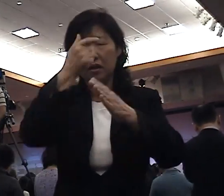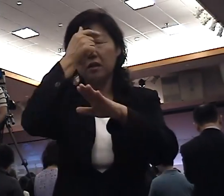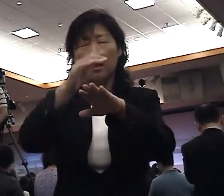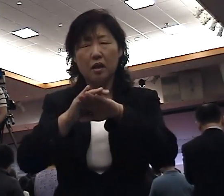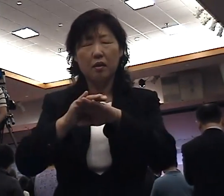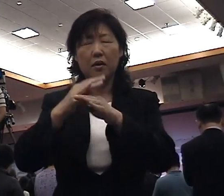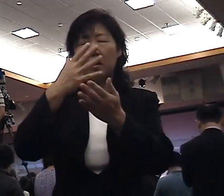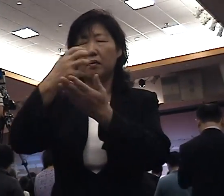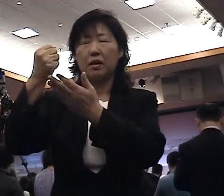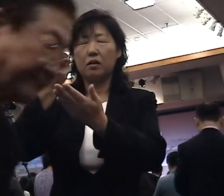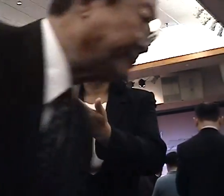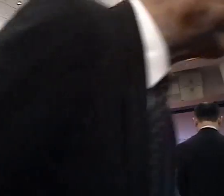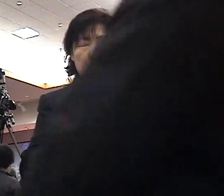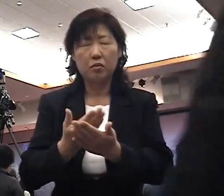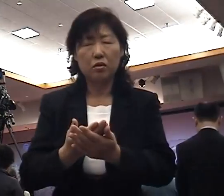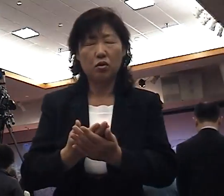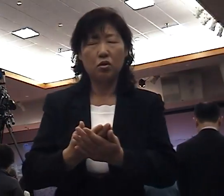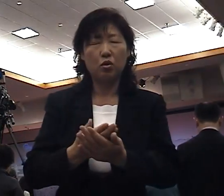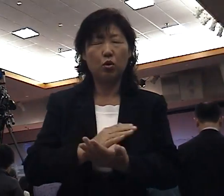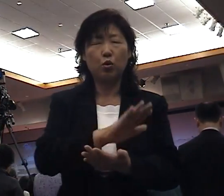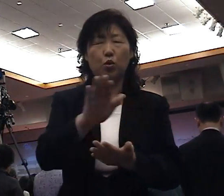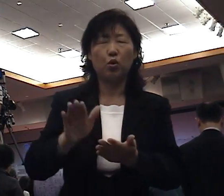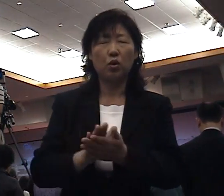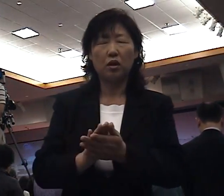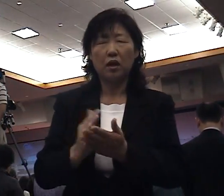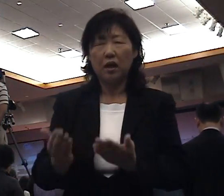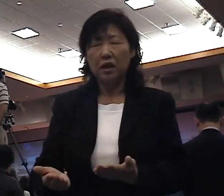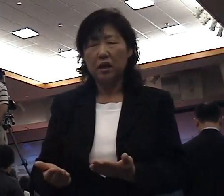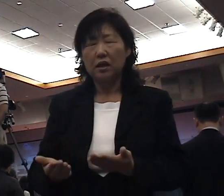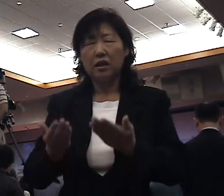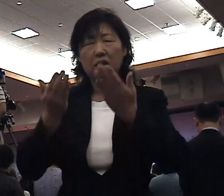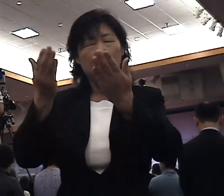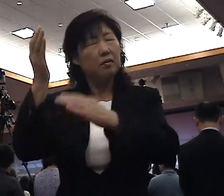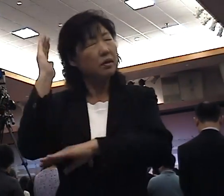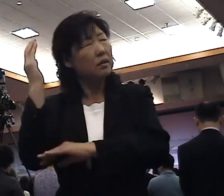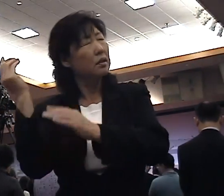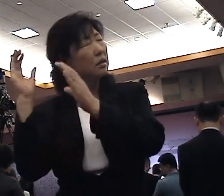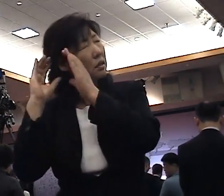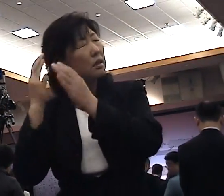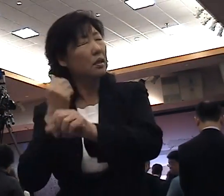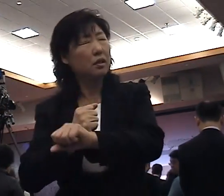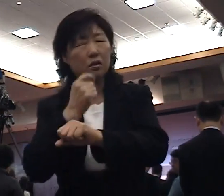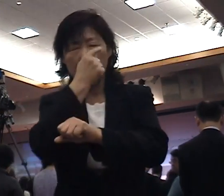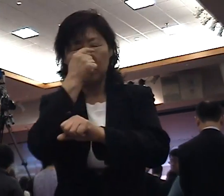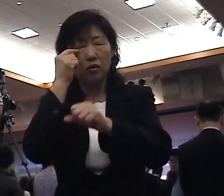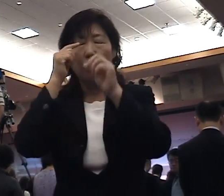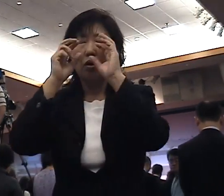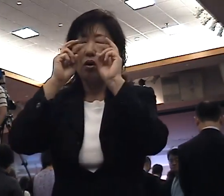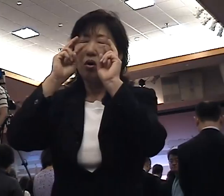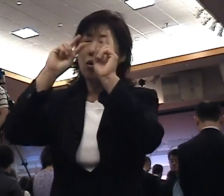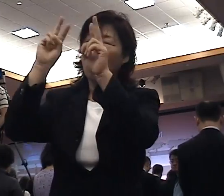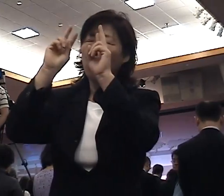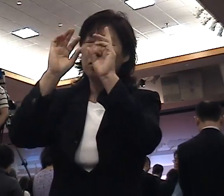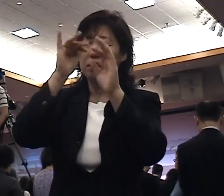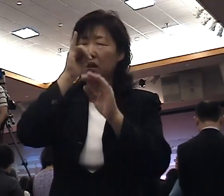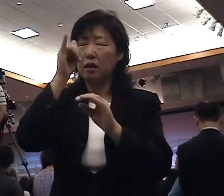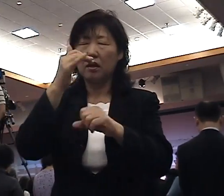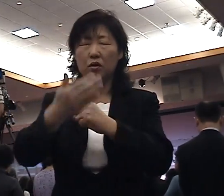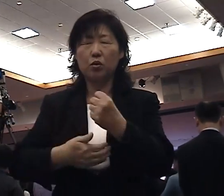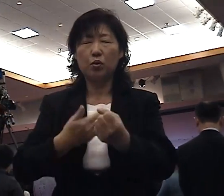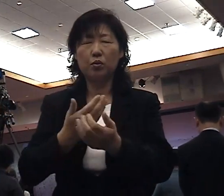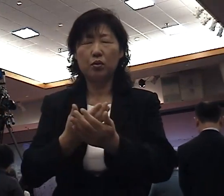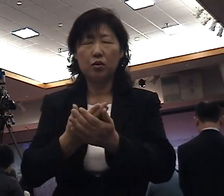예배를 받아주시옵소서. 저희들의 길어서 주님 말씀 듣게 하시고 저희들의 눈으로 주님 볼 수 있게 하옵소서.